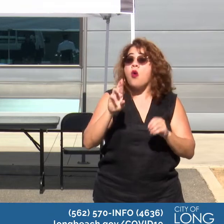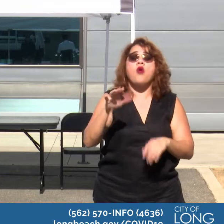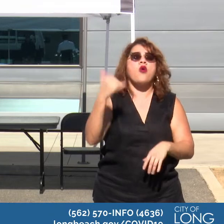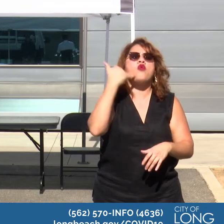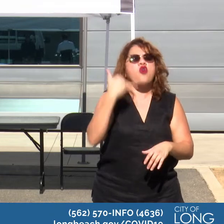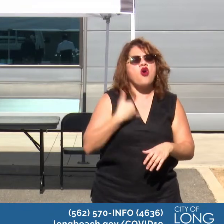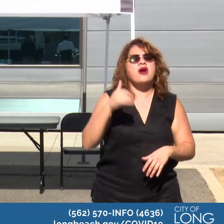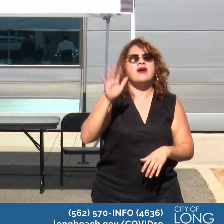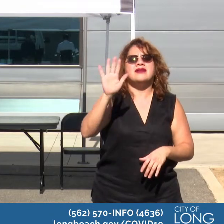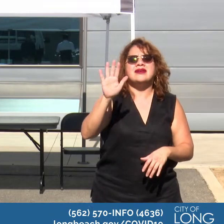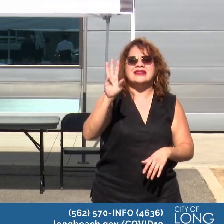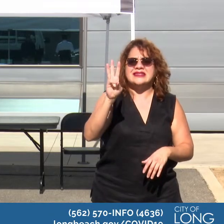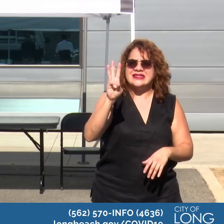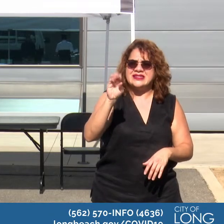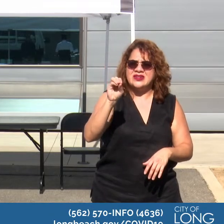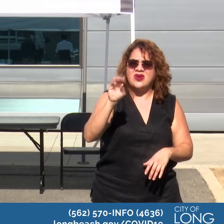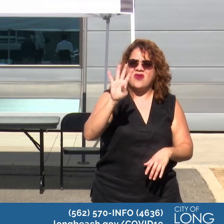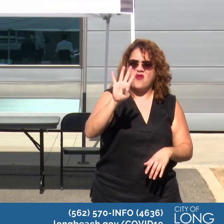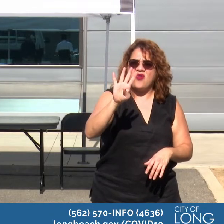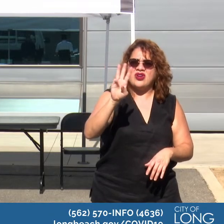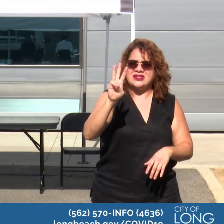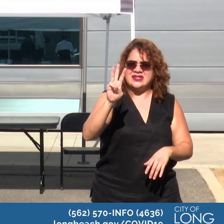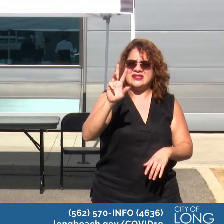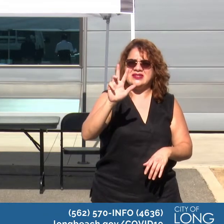570-4636, area code